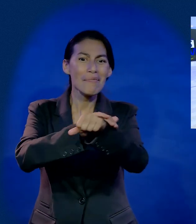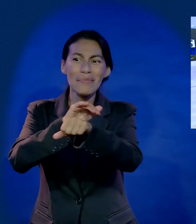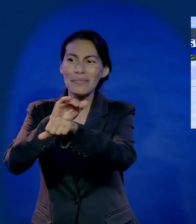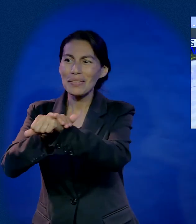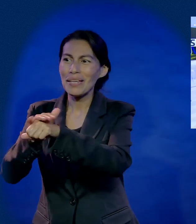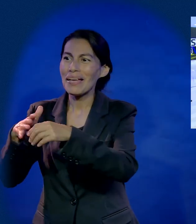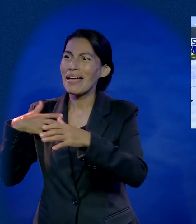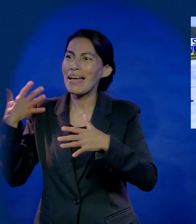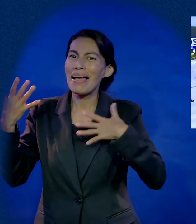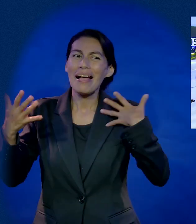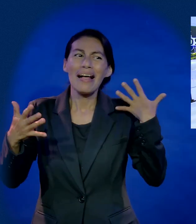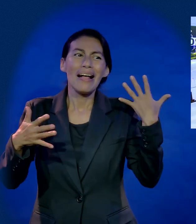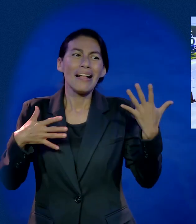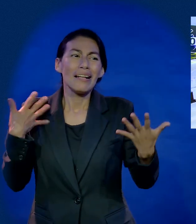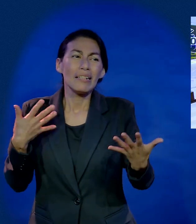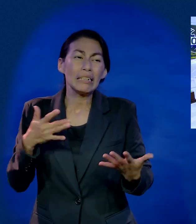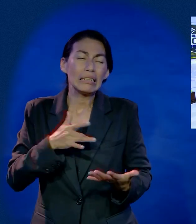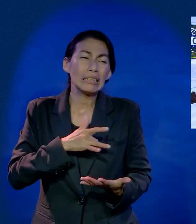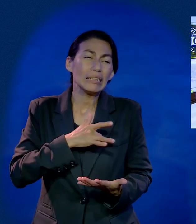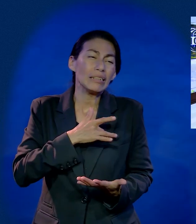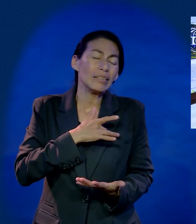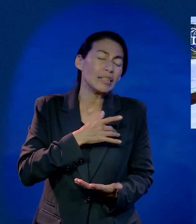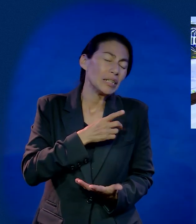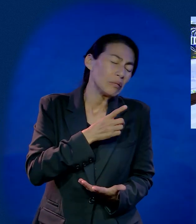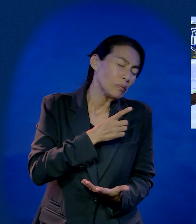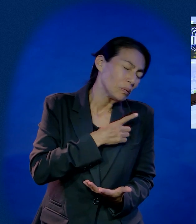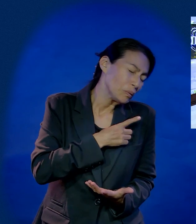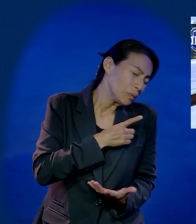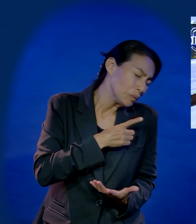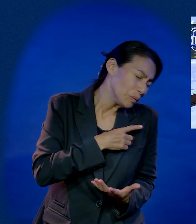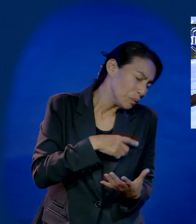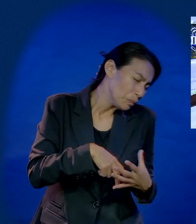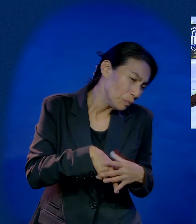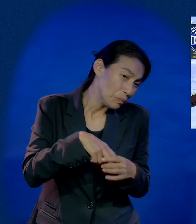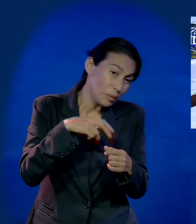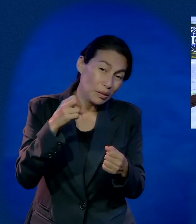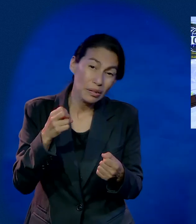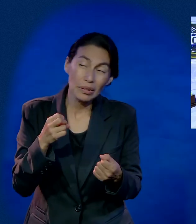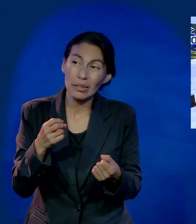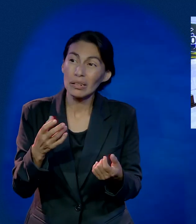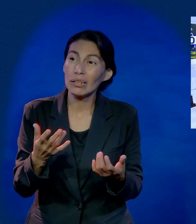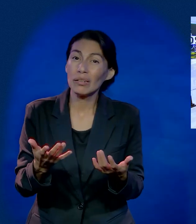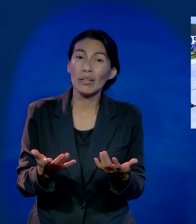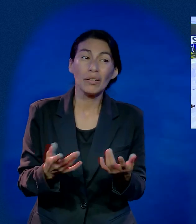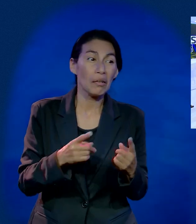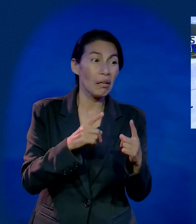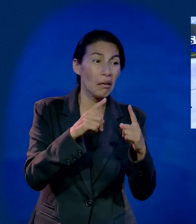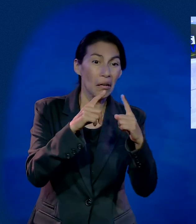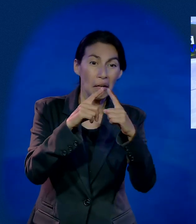Te diviertes con amigos, pero aún vacío está.